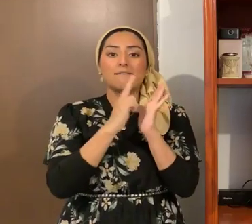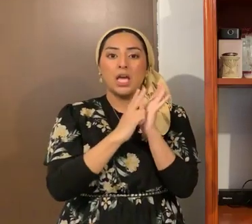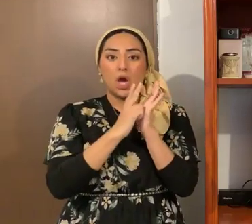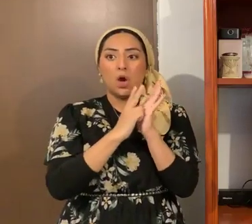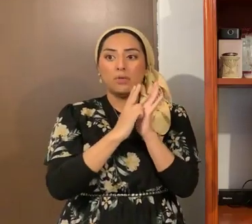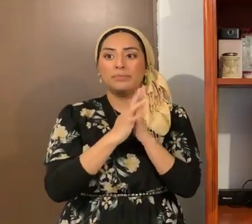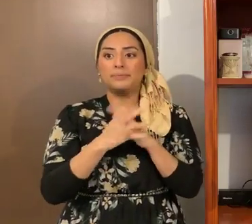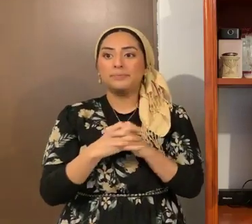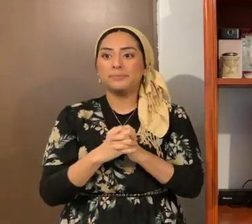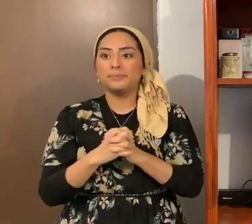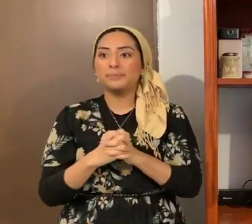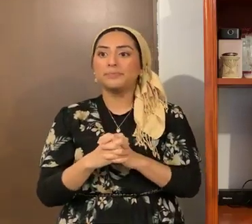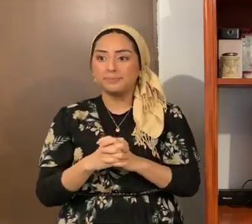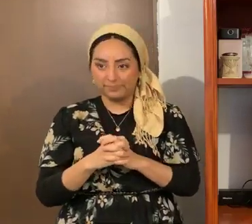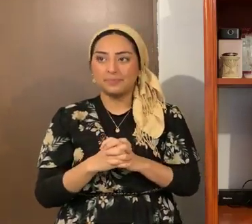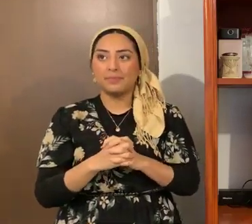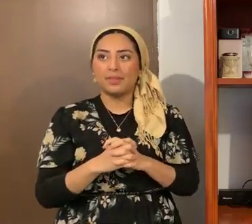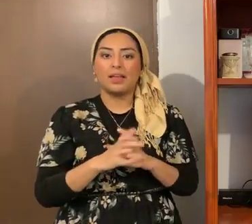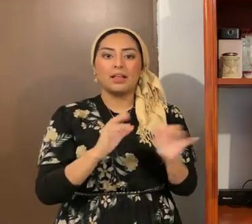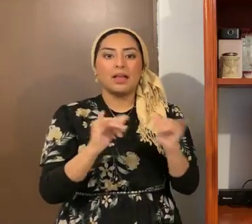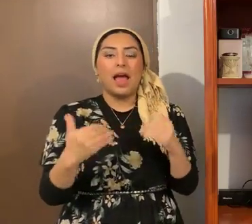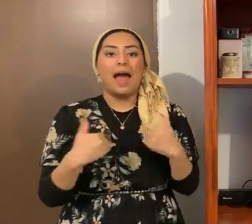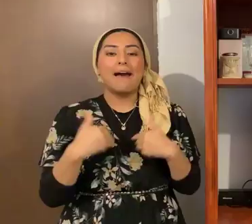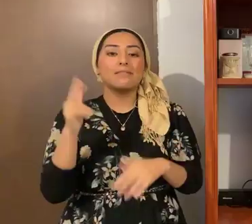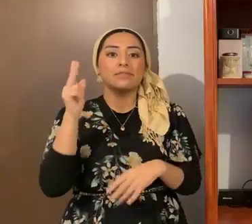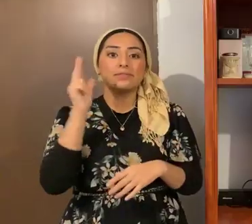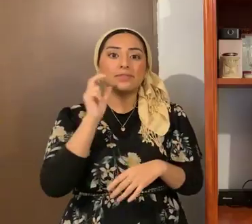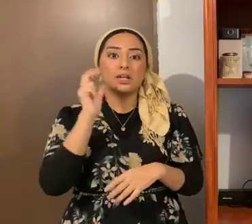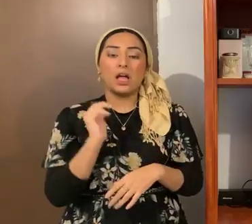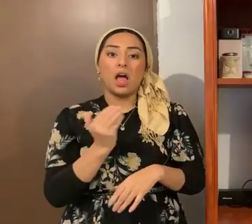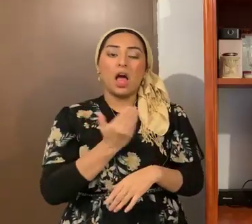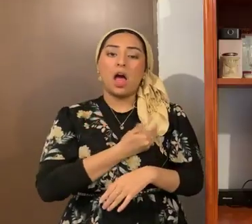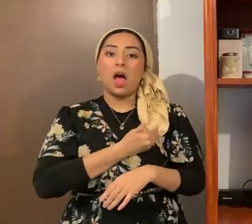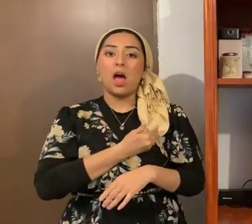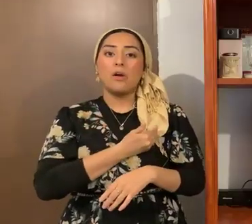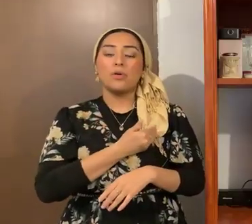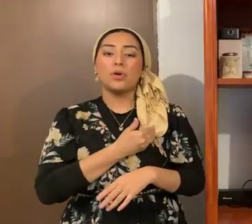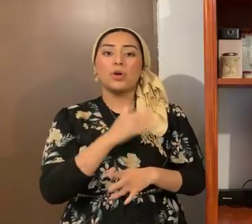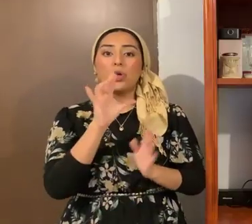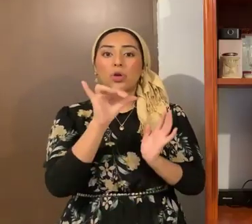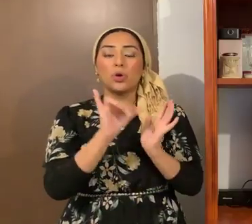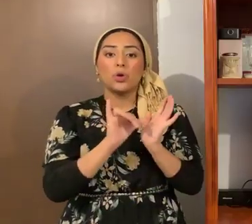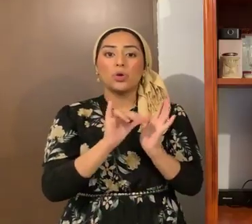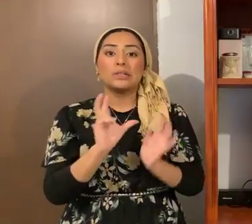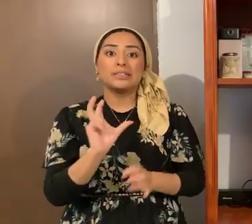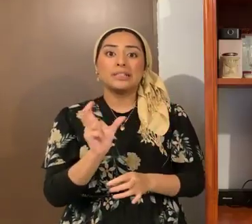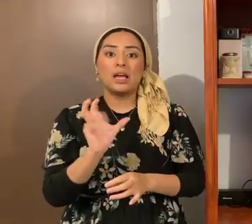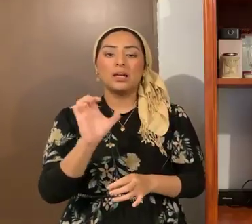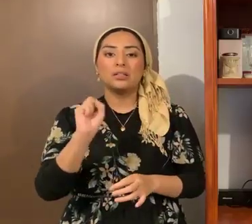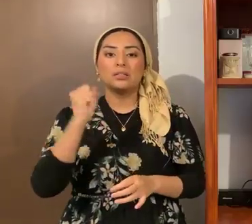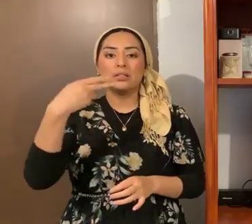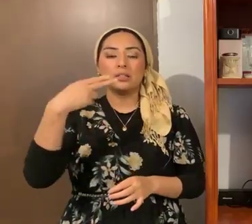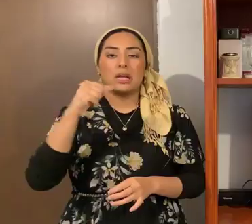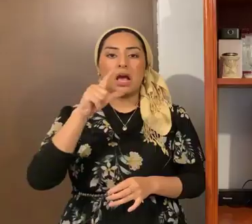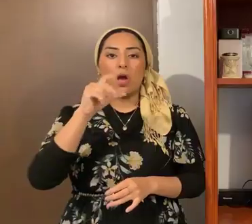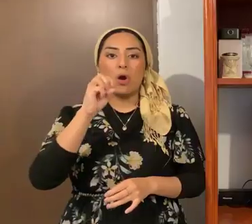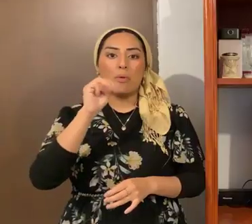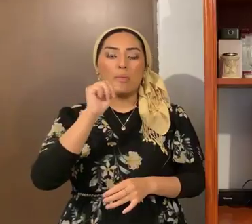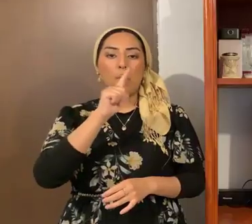video y también está en audio en el canal de YouTube Shalom 132 en video y en la